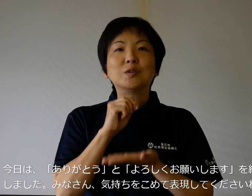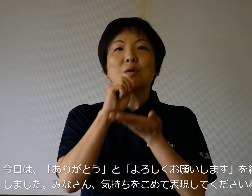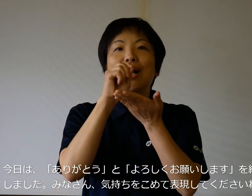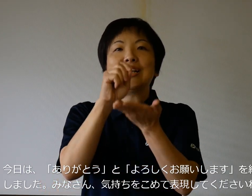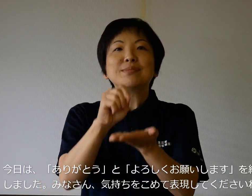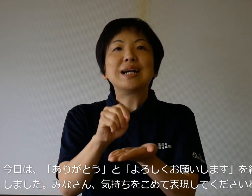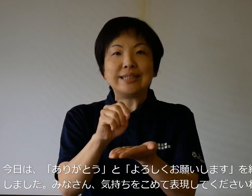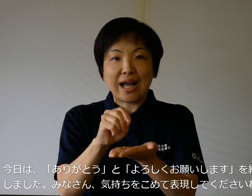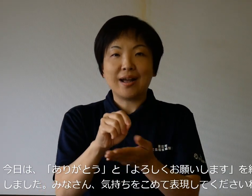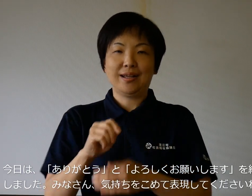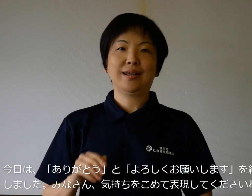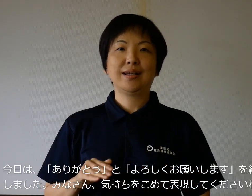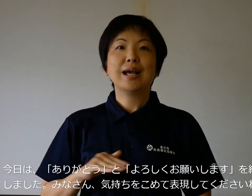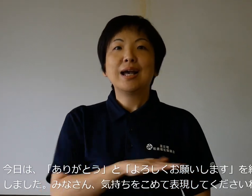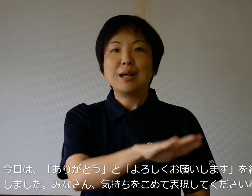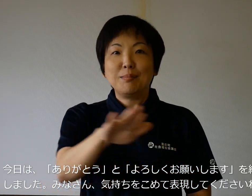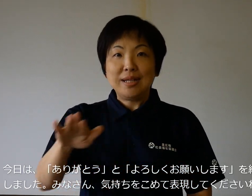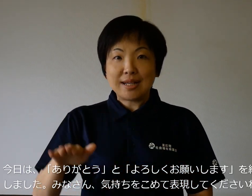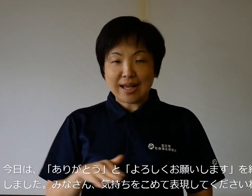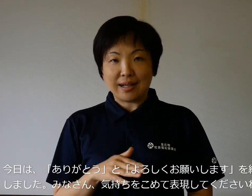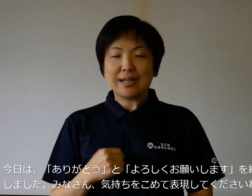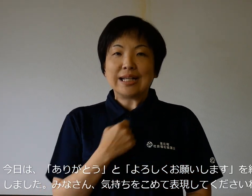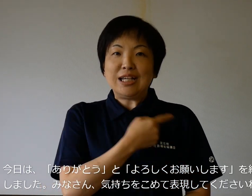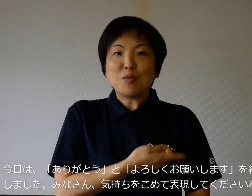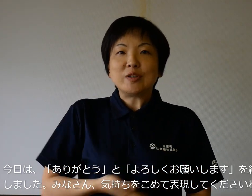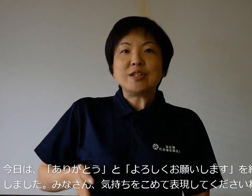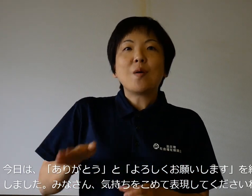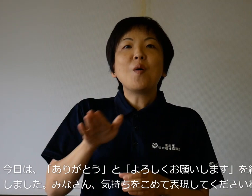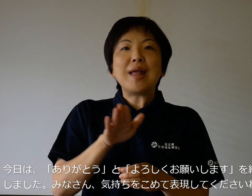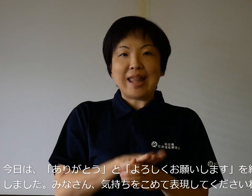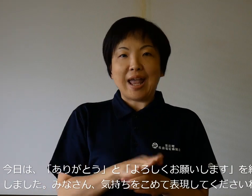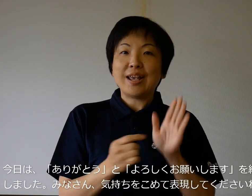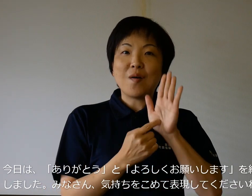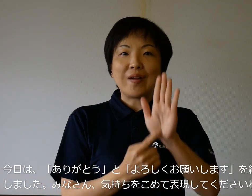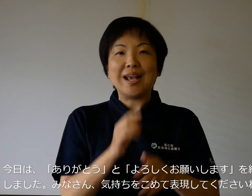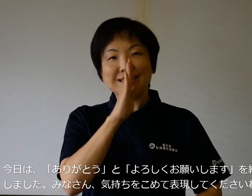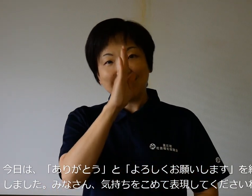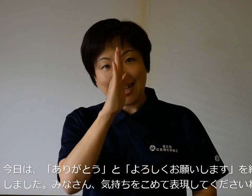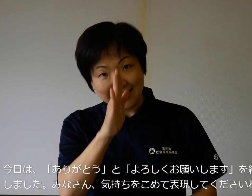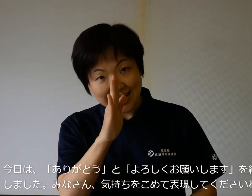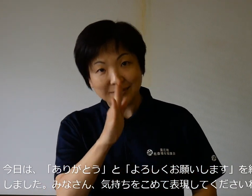介しました。皆さん気持ちを込めて表現してください。